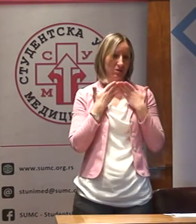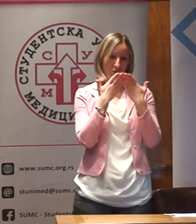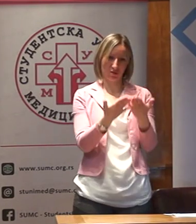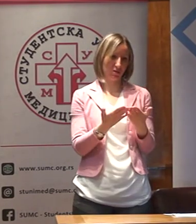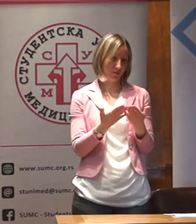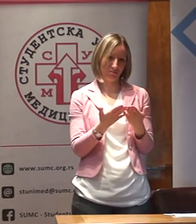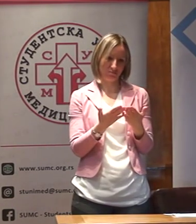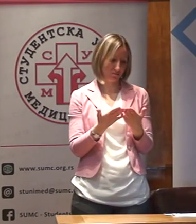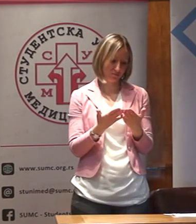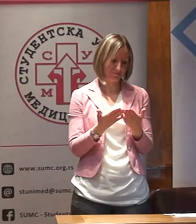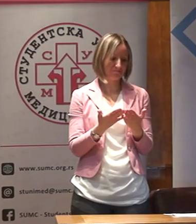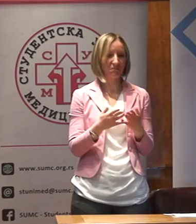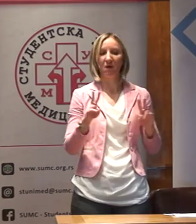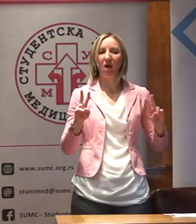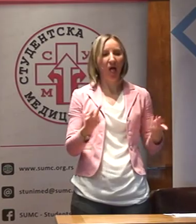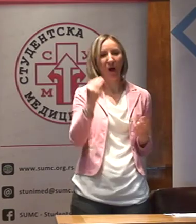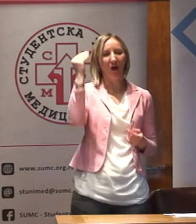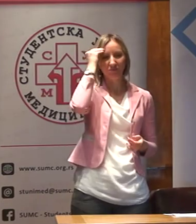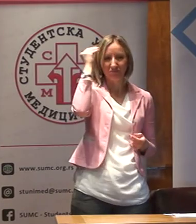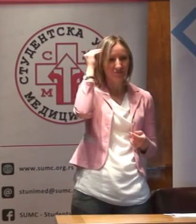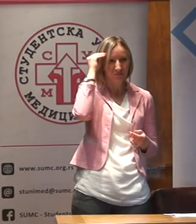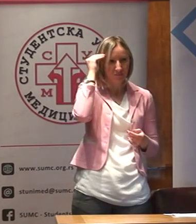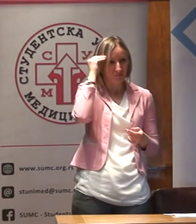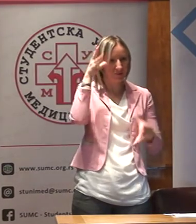Ova knjiga je vrlo laka za čitanje.